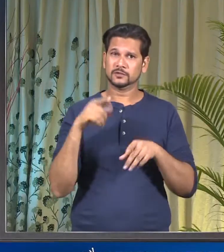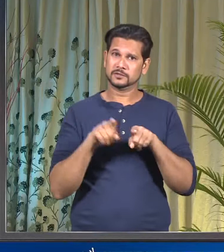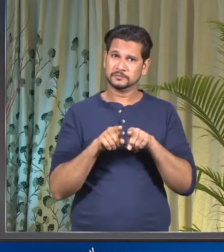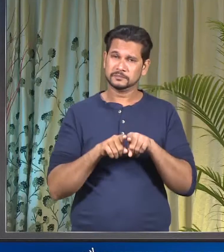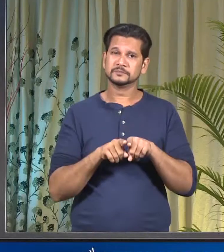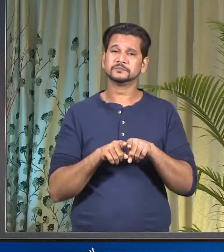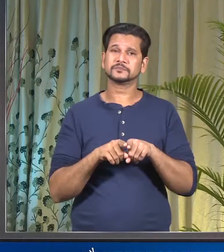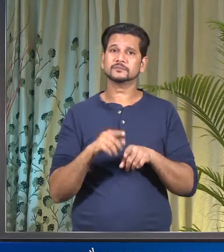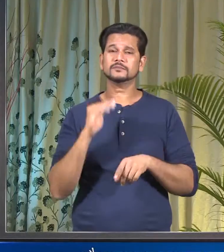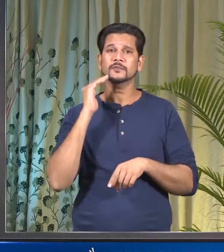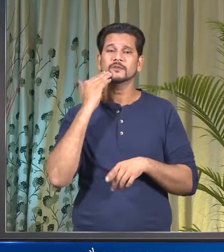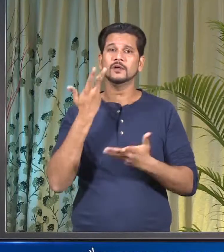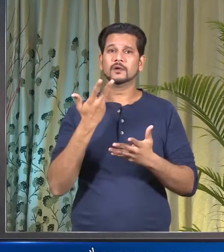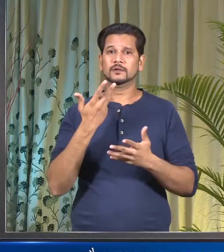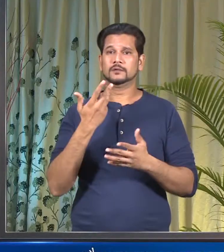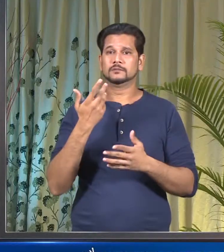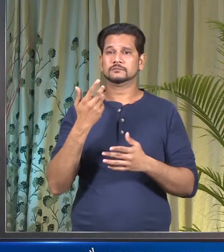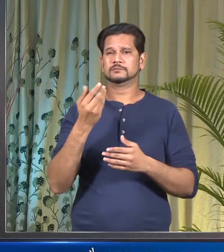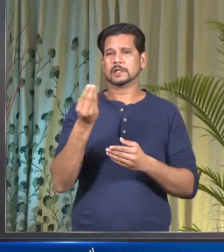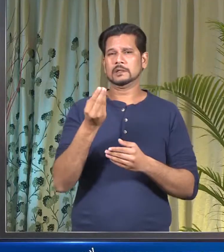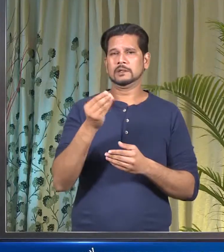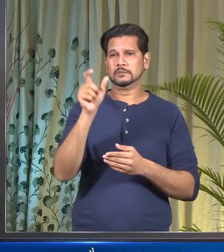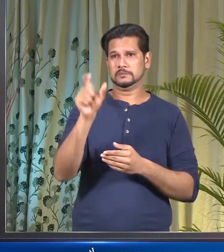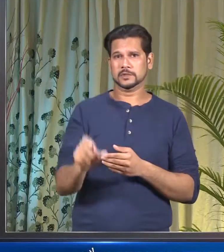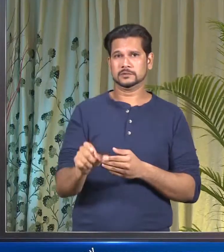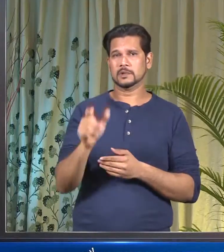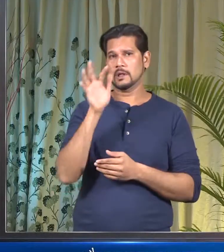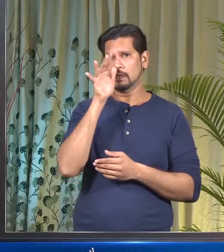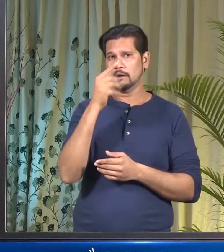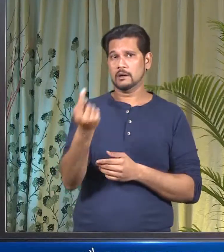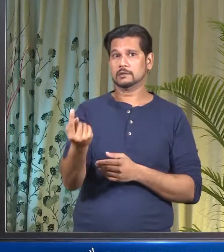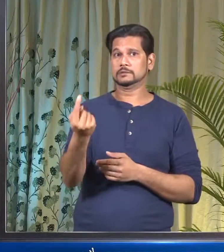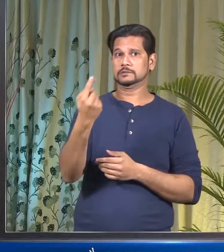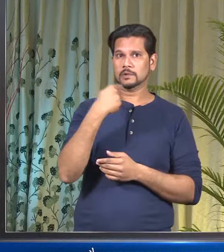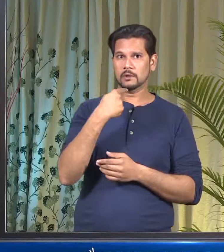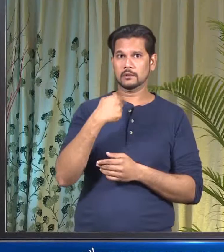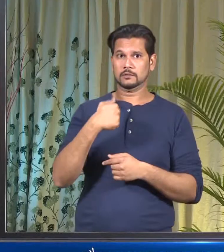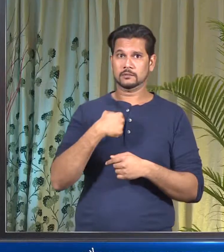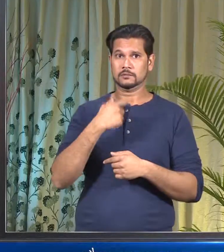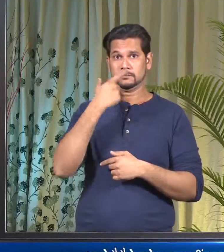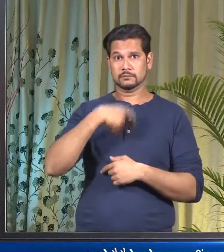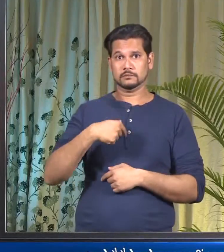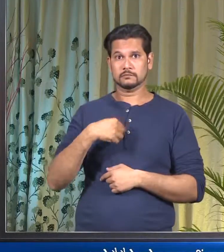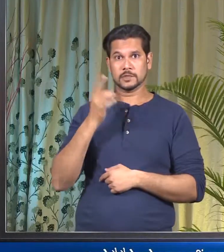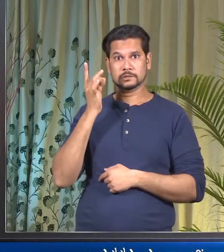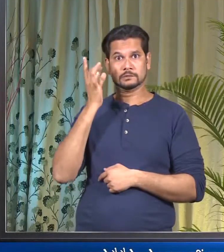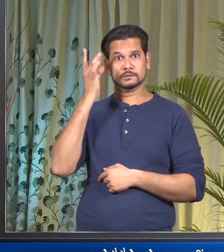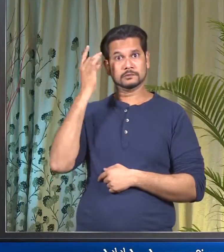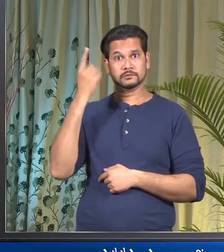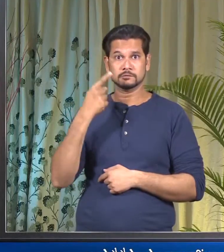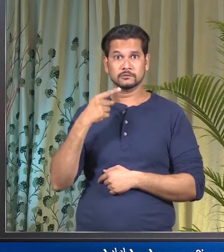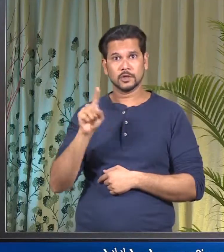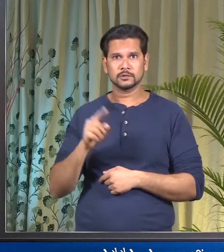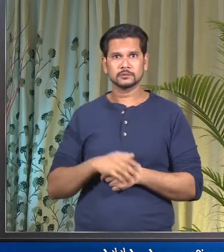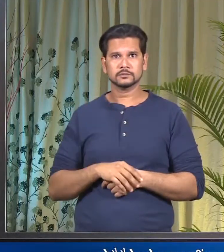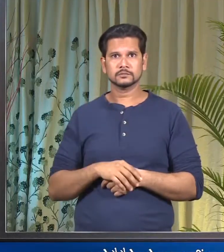कि जब कोई व्यक्ती जूट बोलता है तो गुसा आता है कहते वैसे